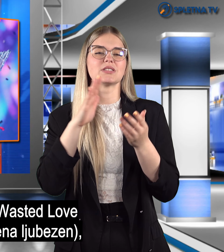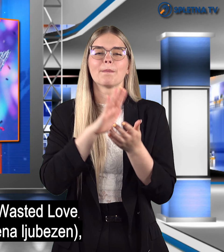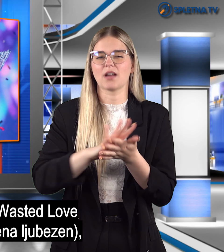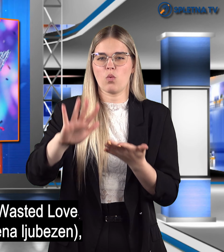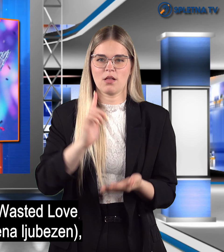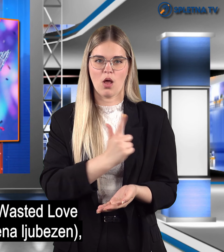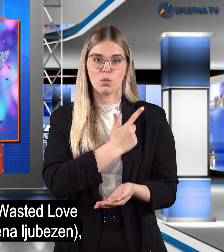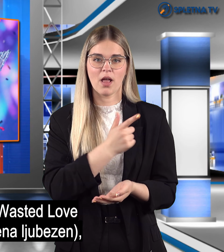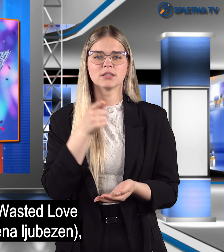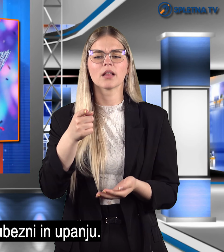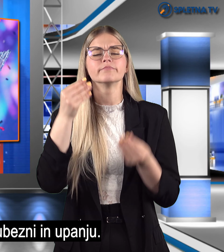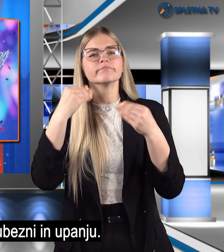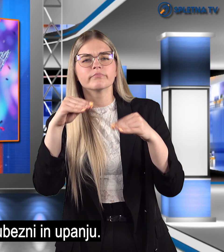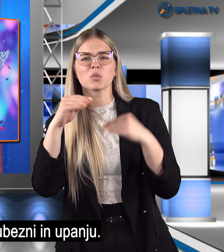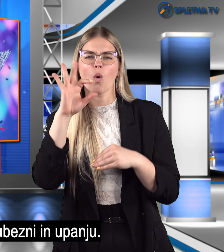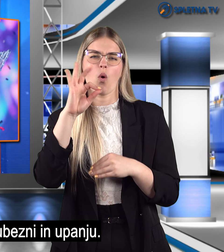o ljubezni in upanju.